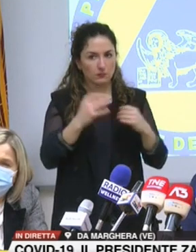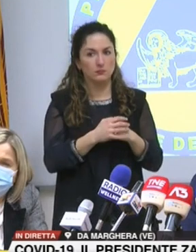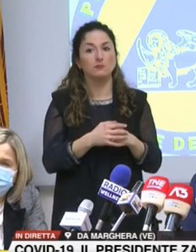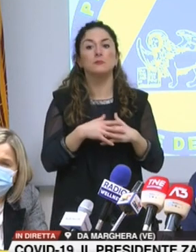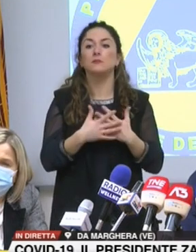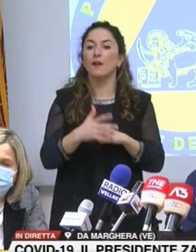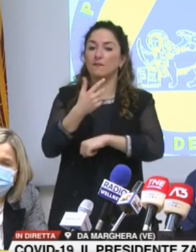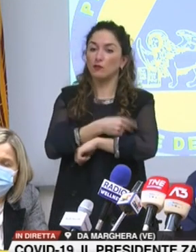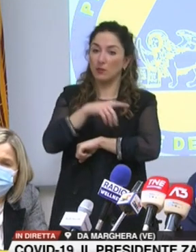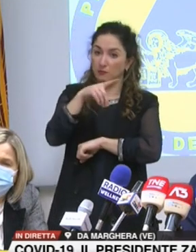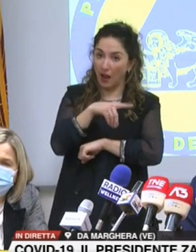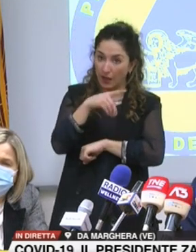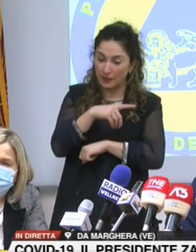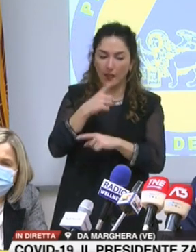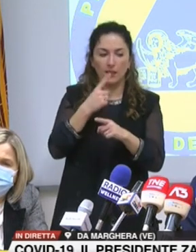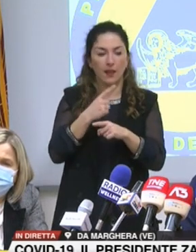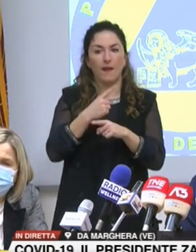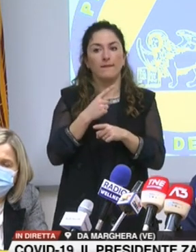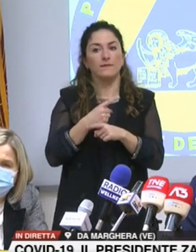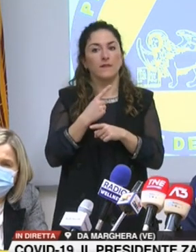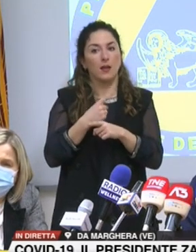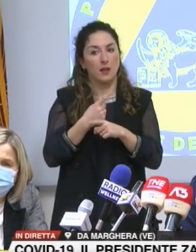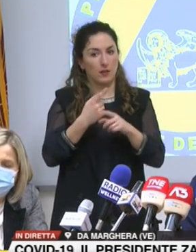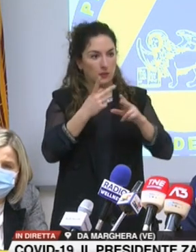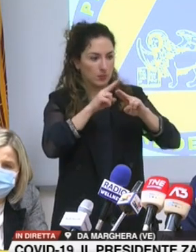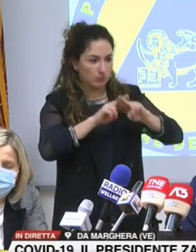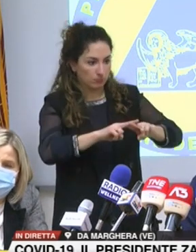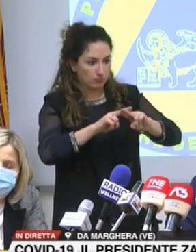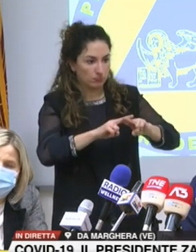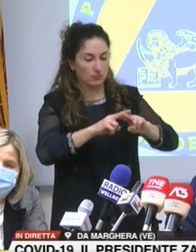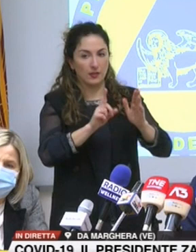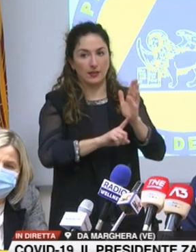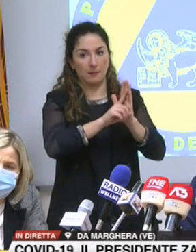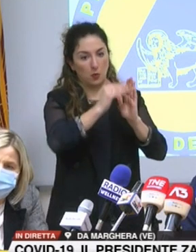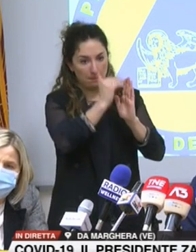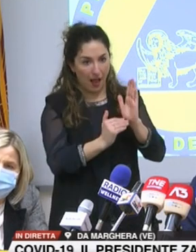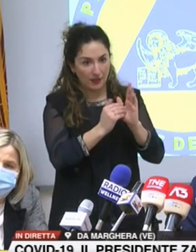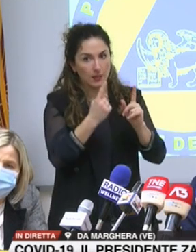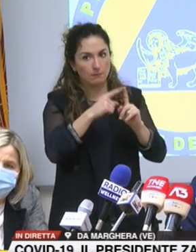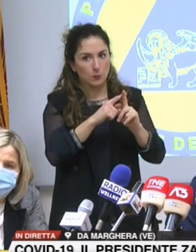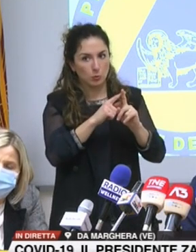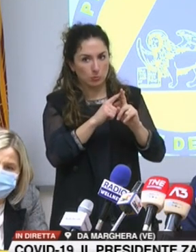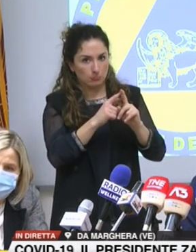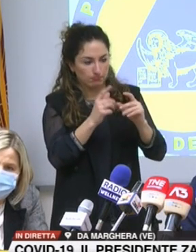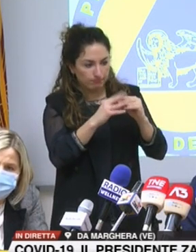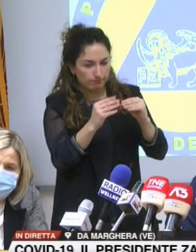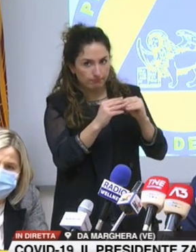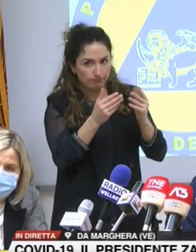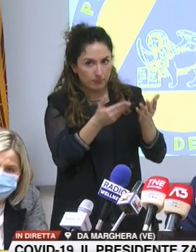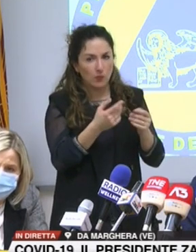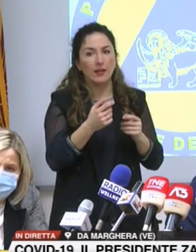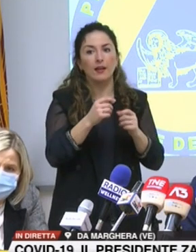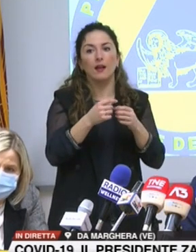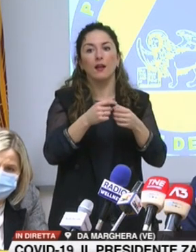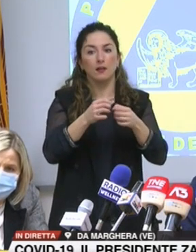Pfizer, soprattutto Pfizer, devono essere conservati a una temperatura molto bassa e devono essere anche manipolati. Quindi quando viene aperta una